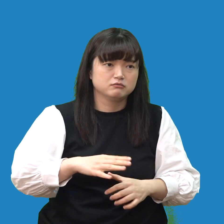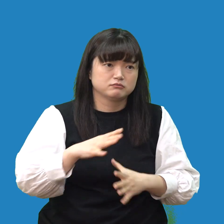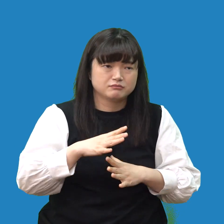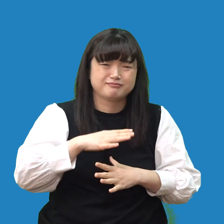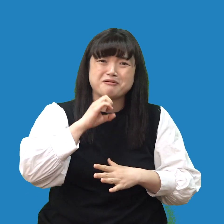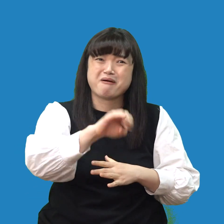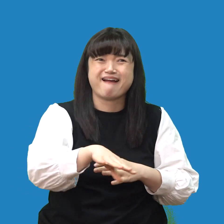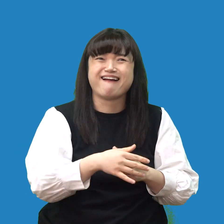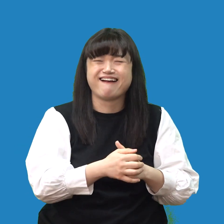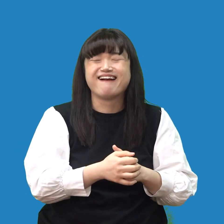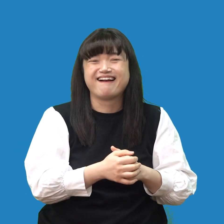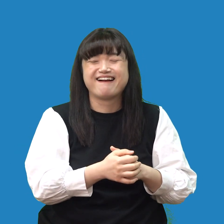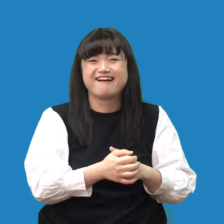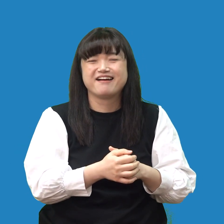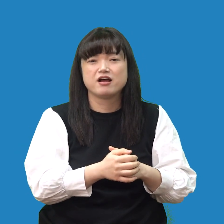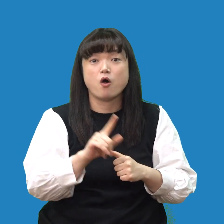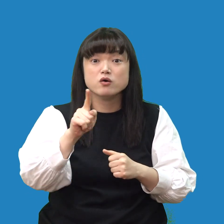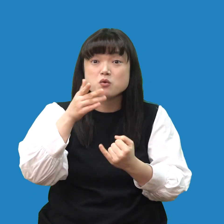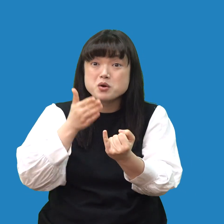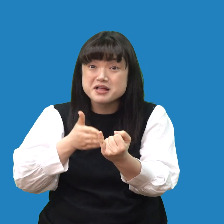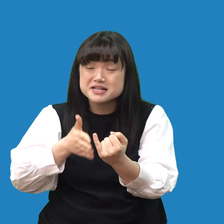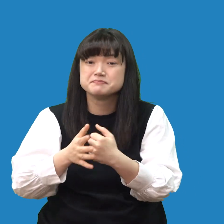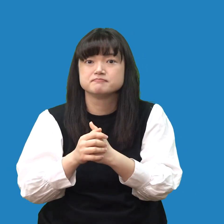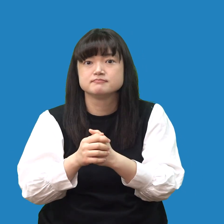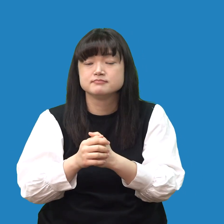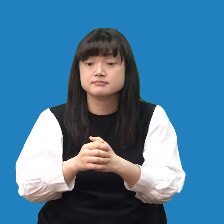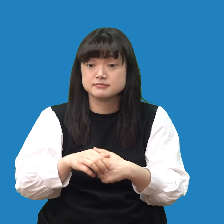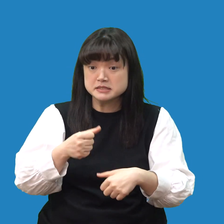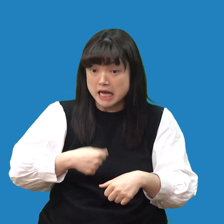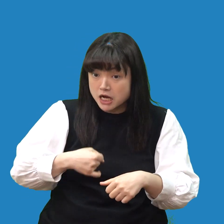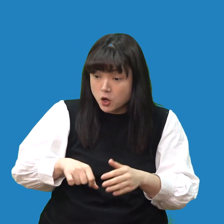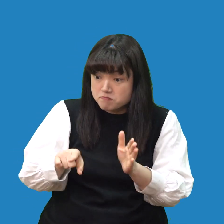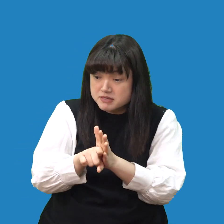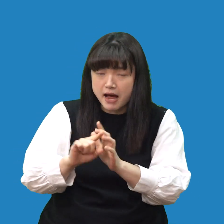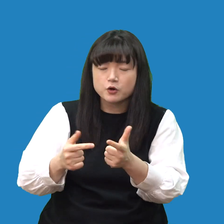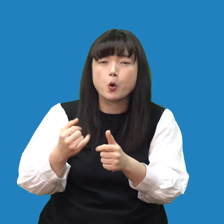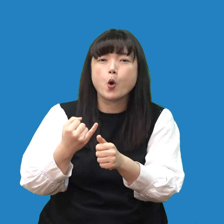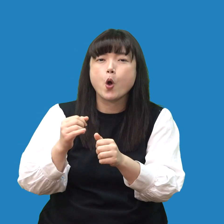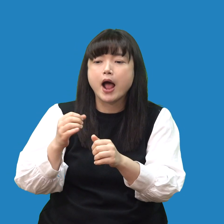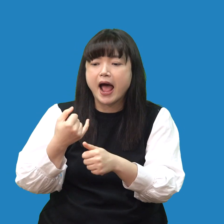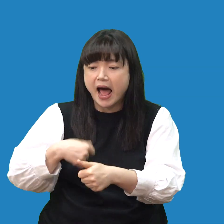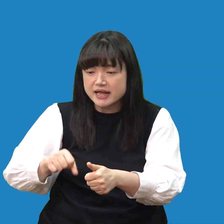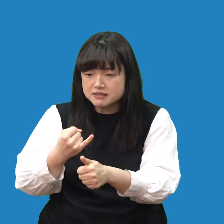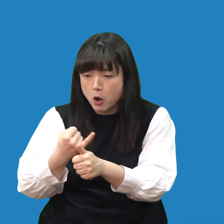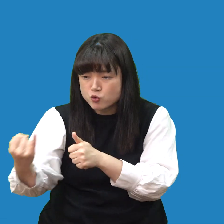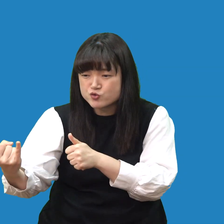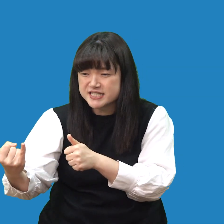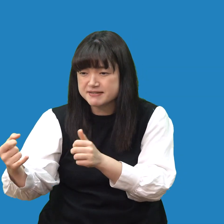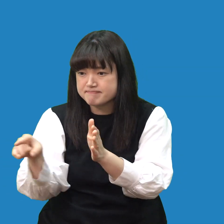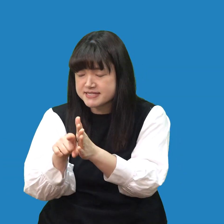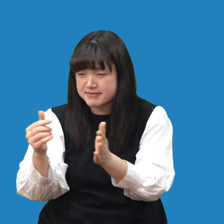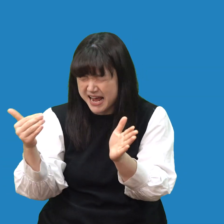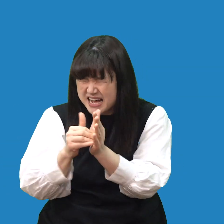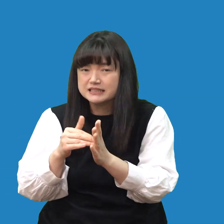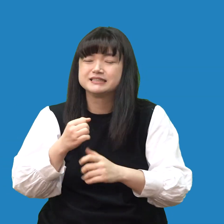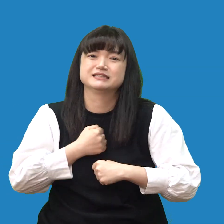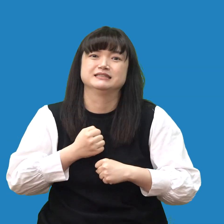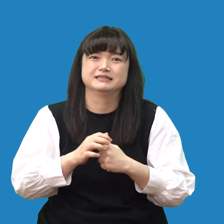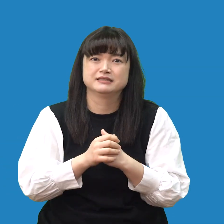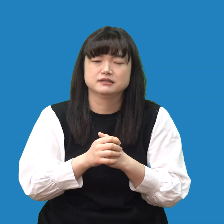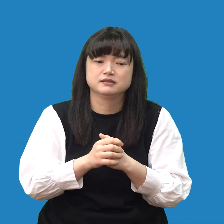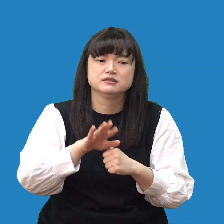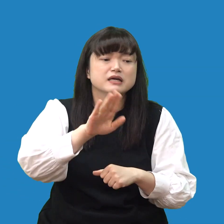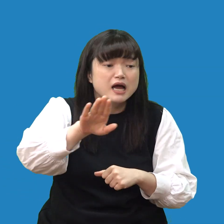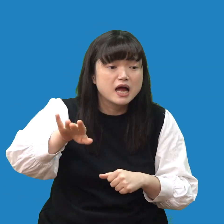챙깁니다. 어느 권사님은 자녀 신앙뿐 아니라 며느리 신앙까지 챙깁니다. 명절에,